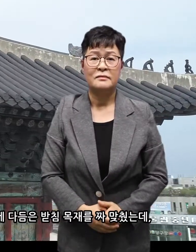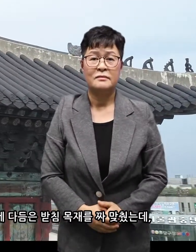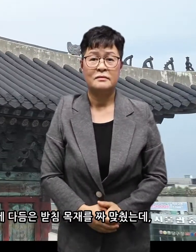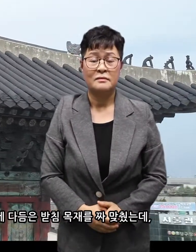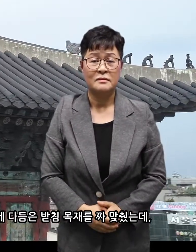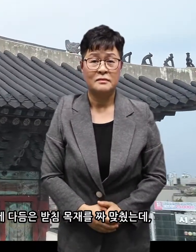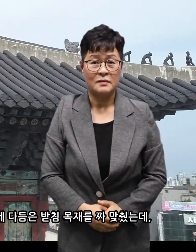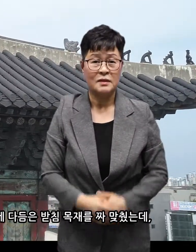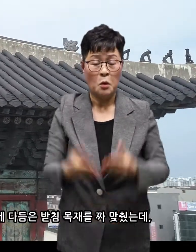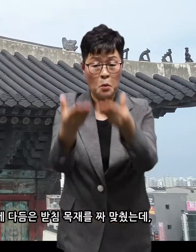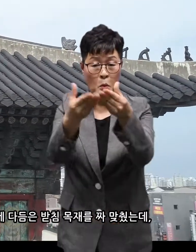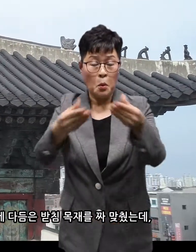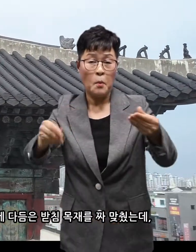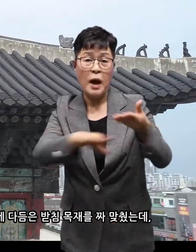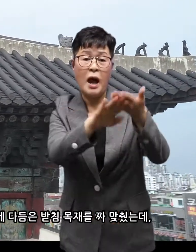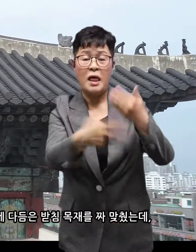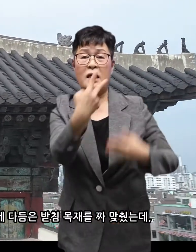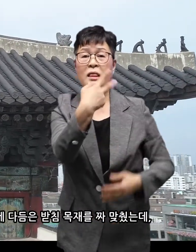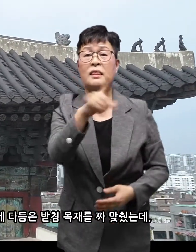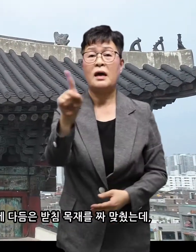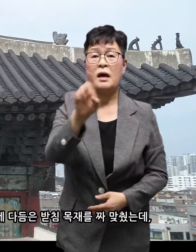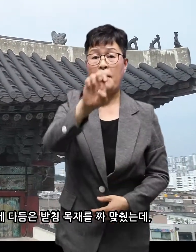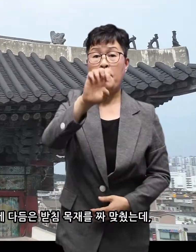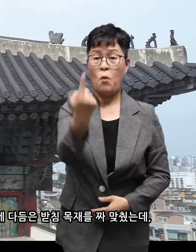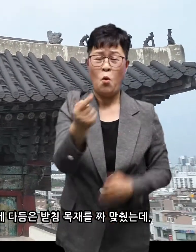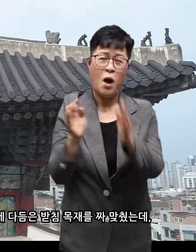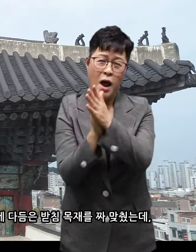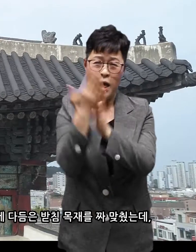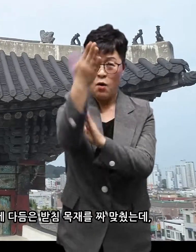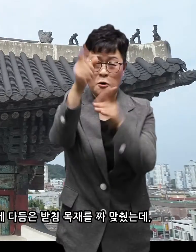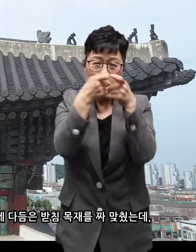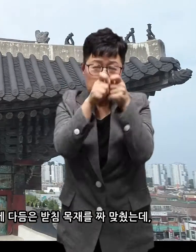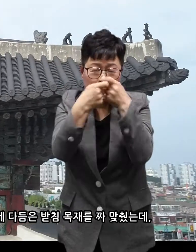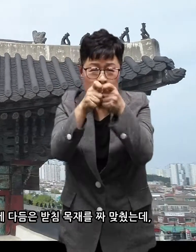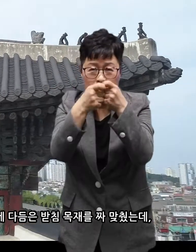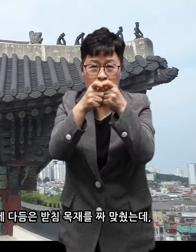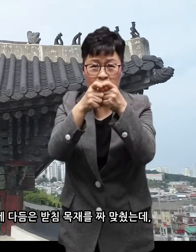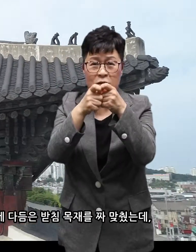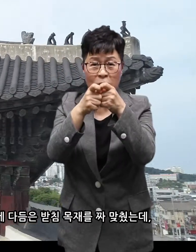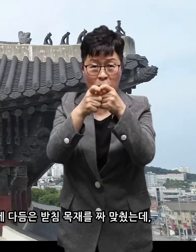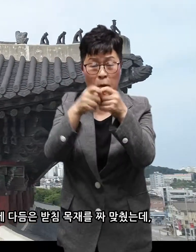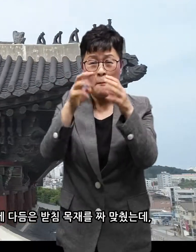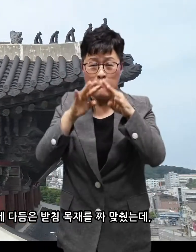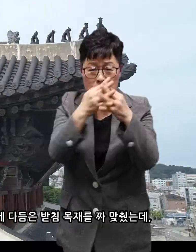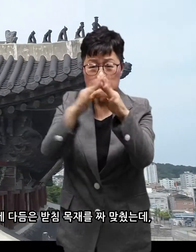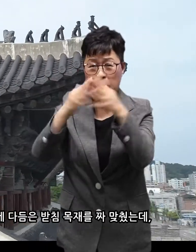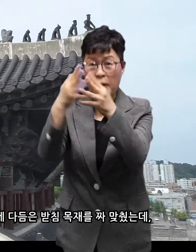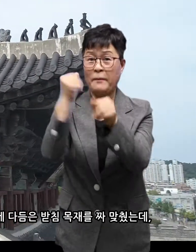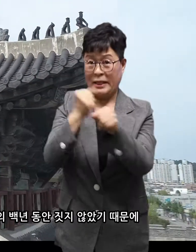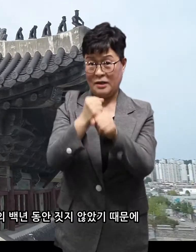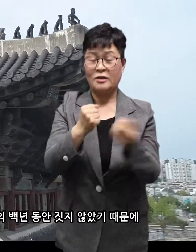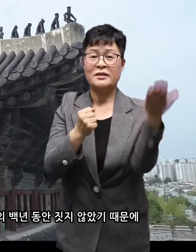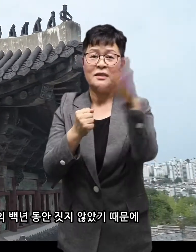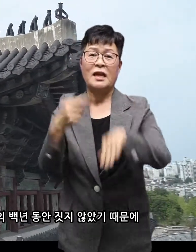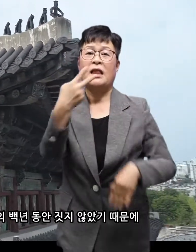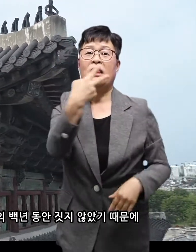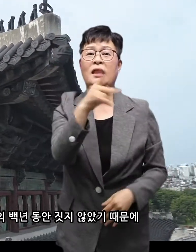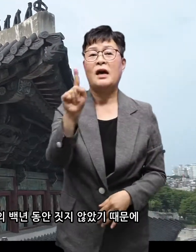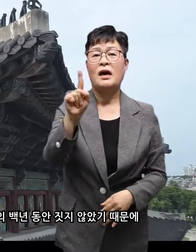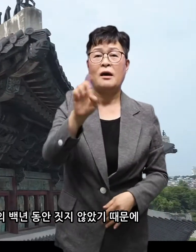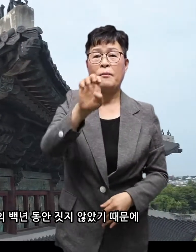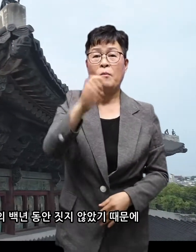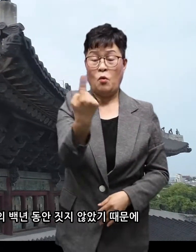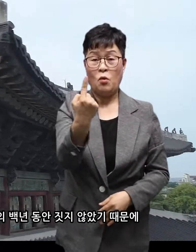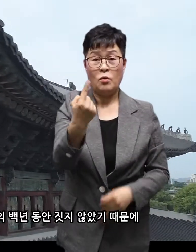물루첨화 밑에는 다포라는 화려하고 정교하게 다듬은 받침목재를 짜맞췄는데 다포식